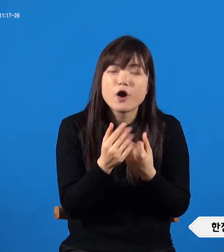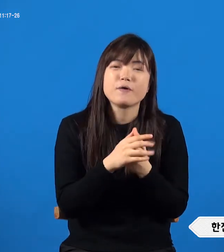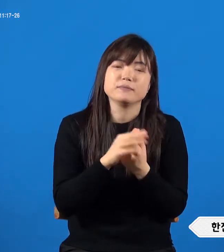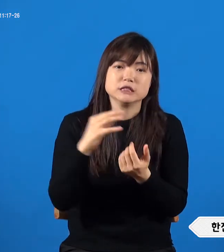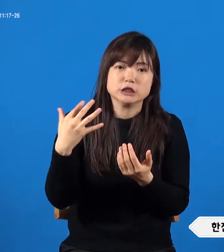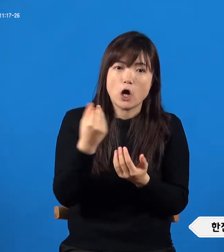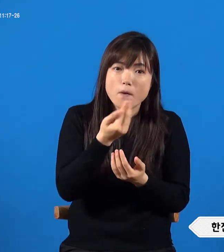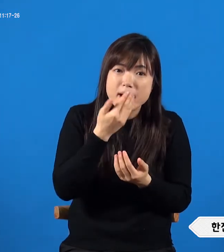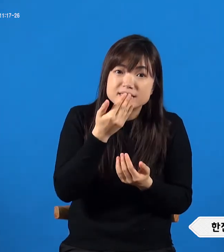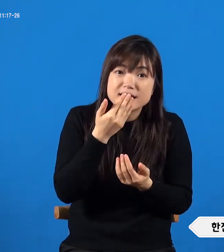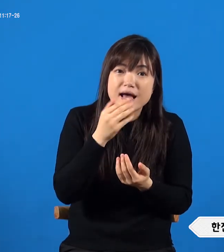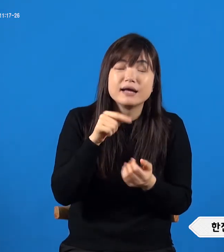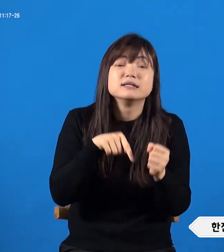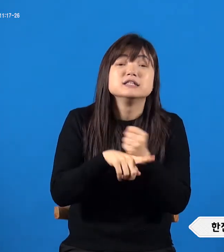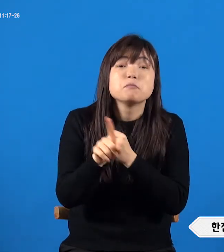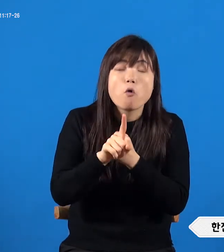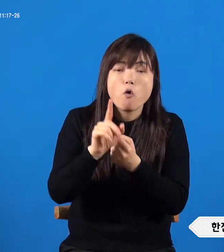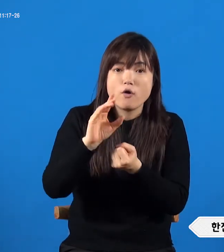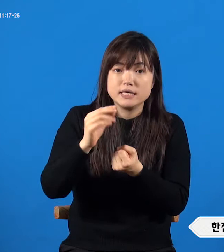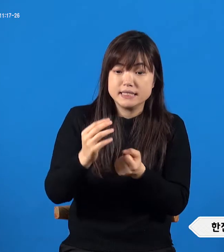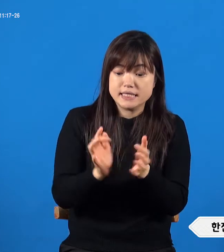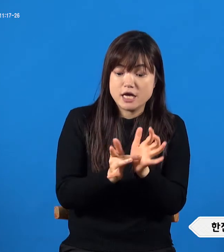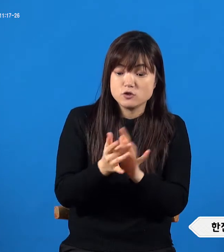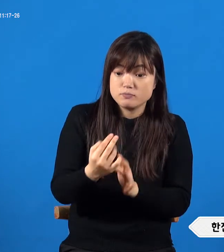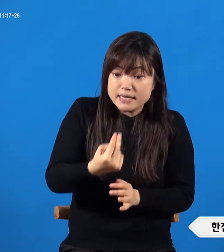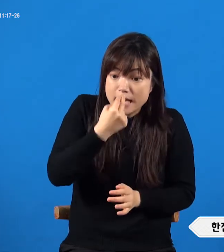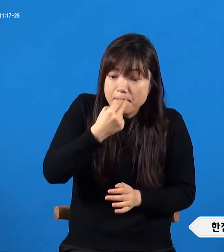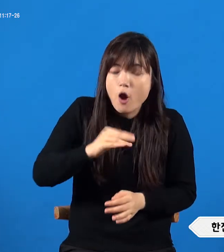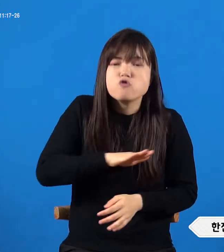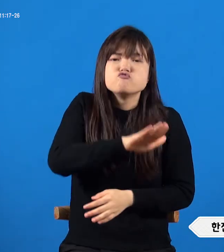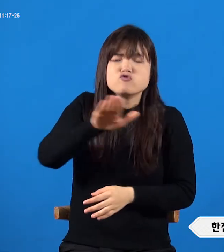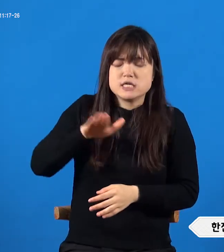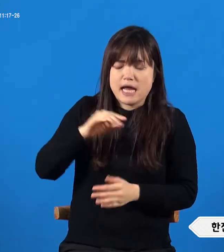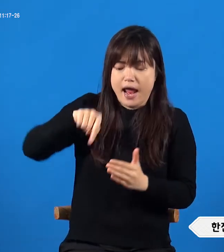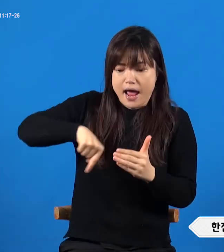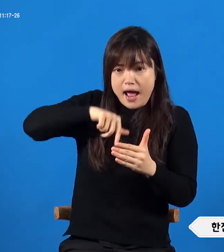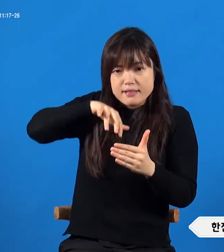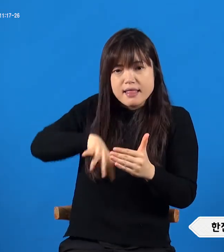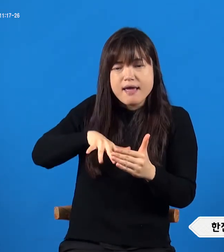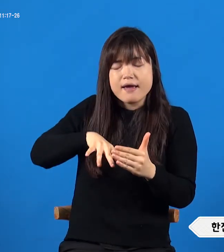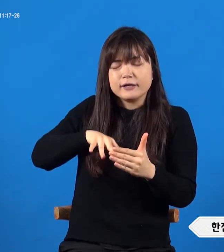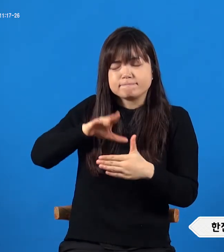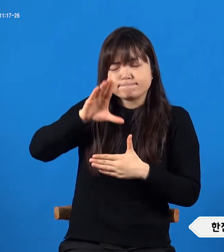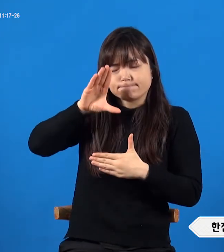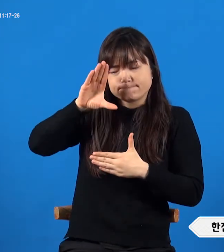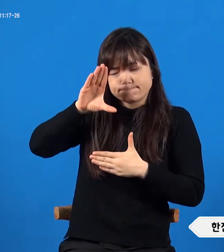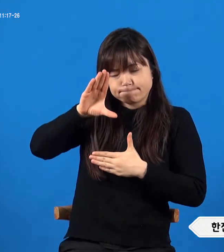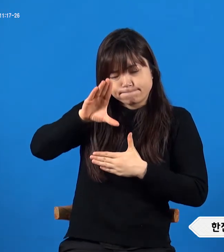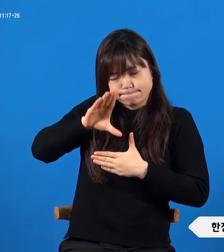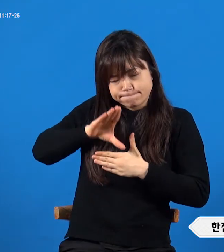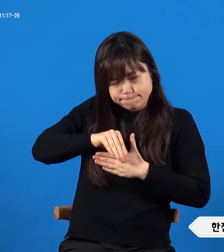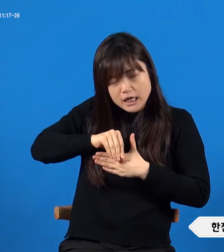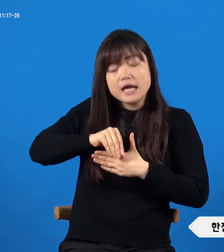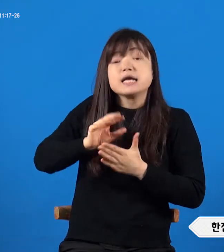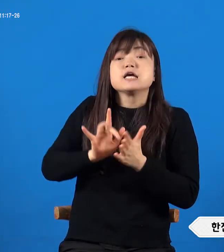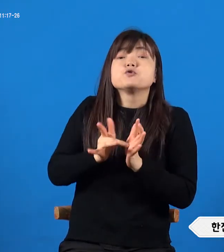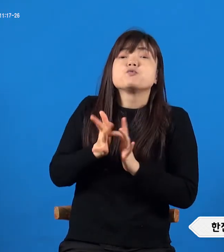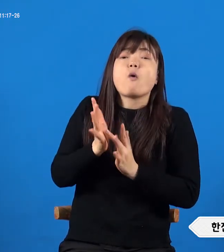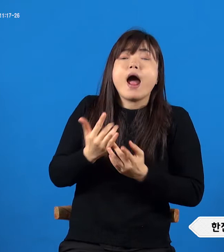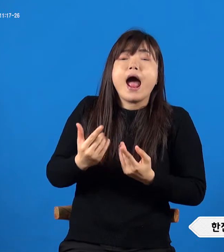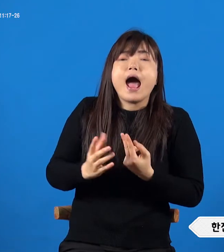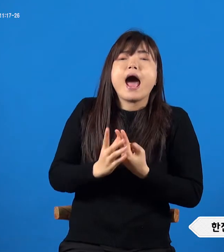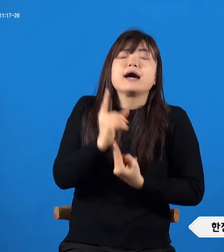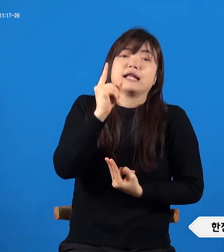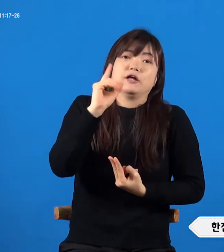이 성만찬을 받을 때 예수님의 생명이 우리 속에 이렇게 녹아들어서 예수님과